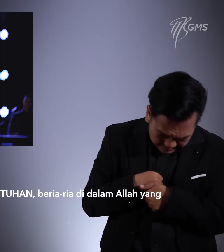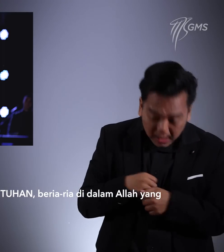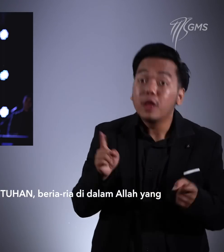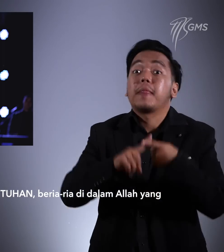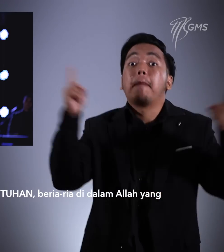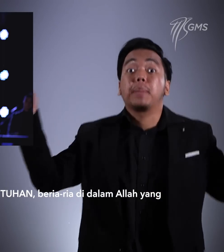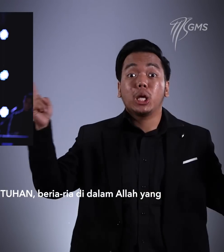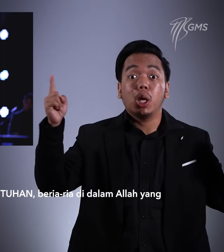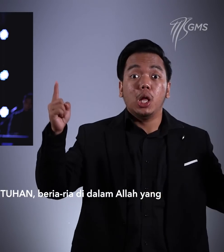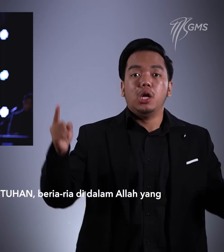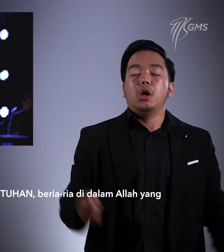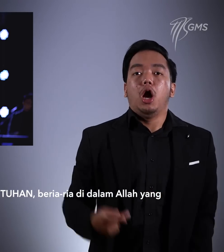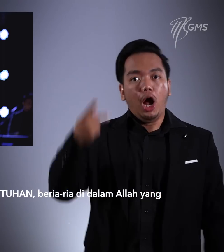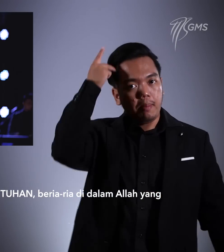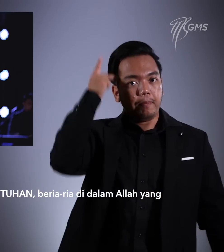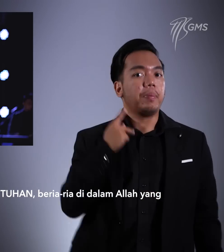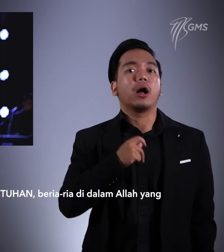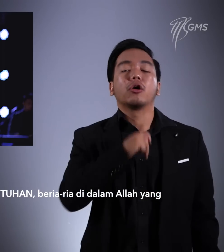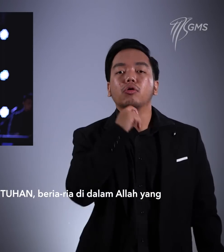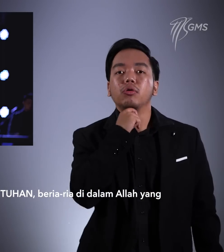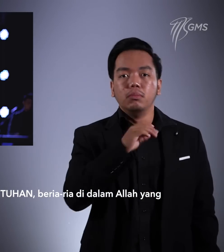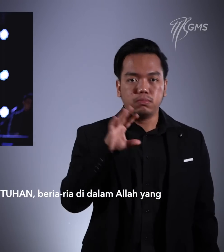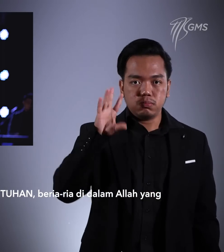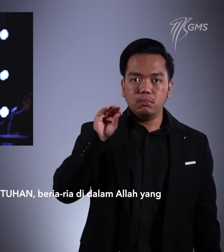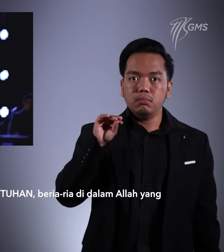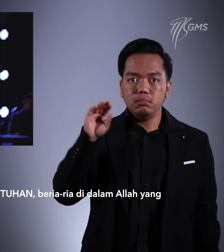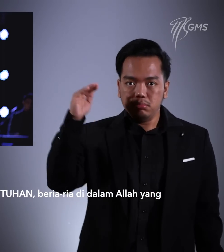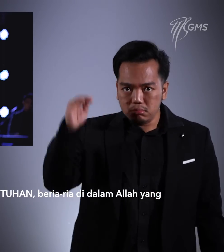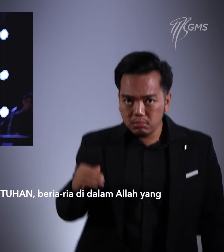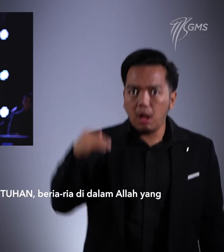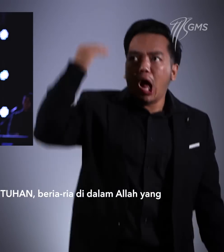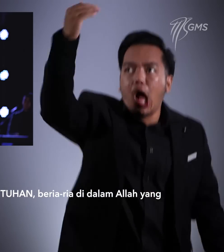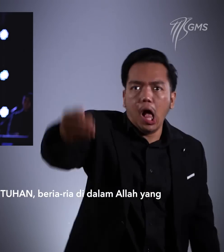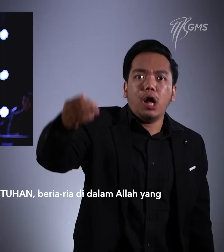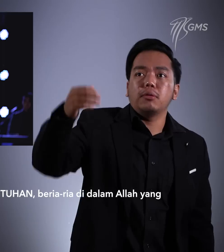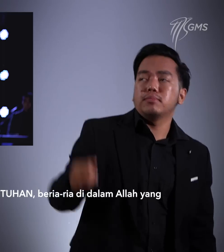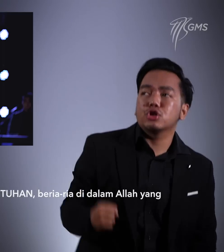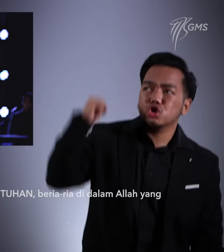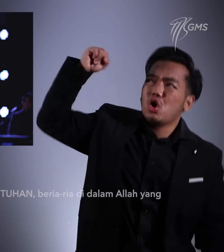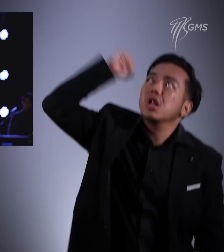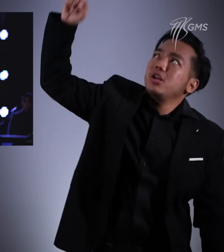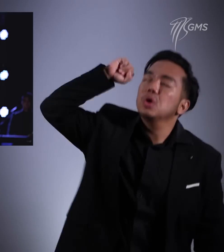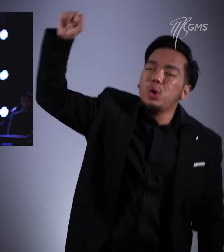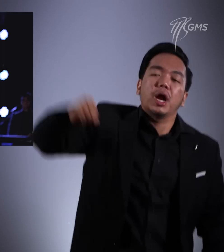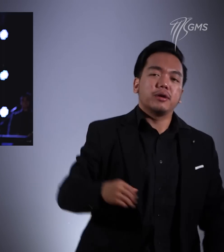aku, hambaku, akan bersorak-sorak di dalam Tuhan. Tahukah Anda, joy is never out of season.